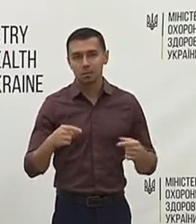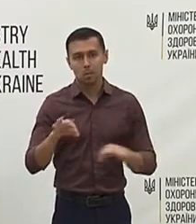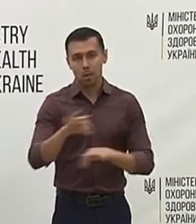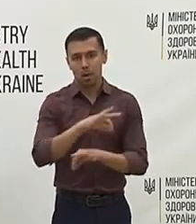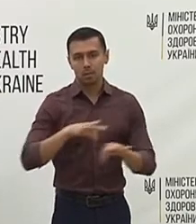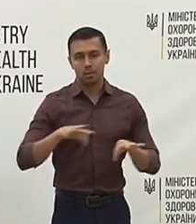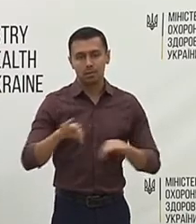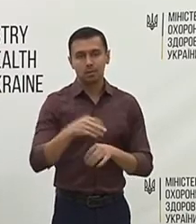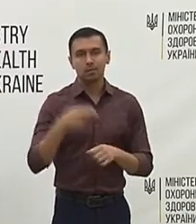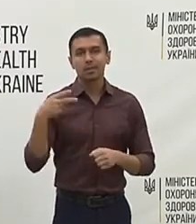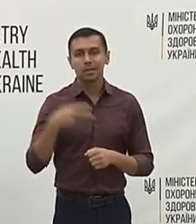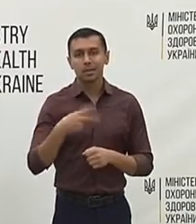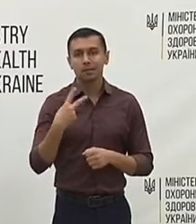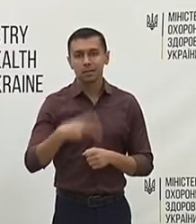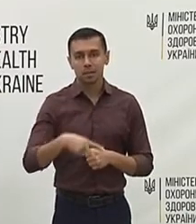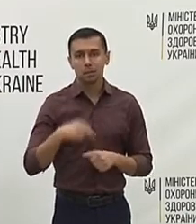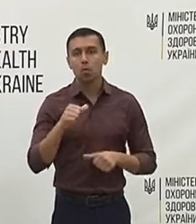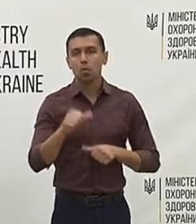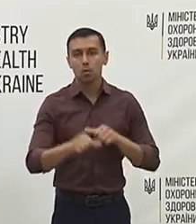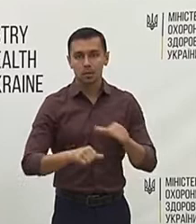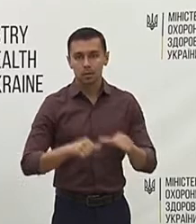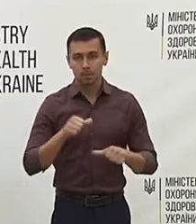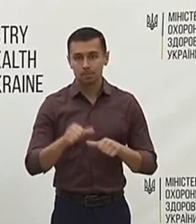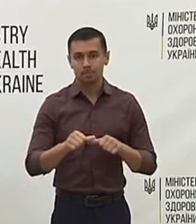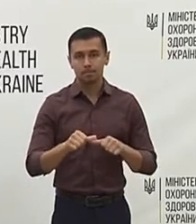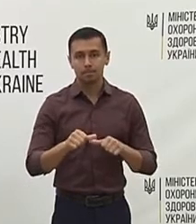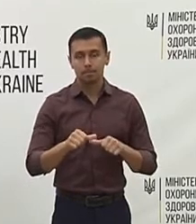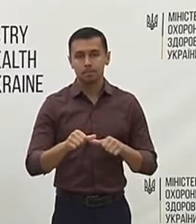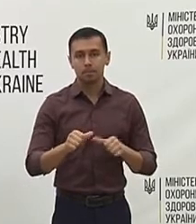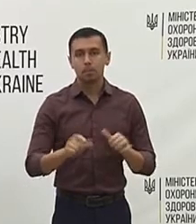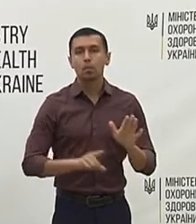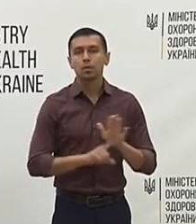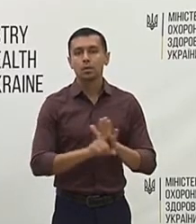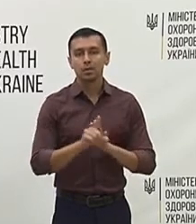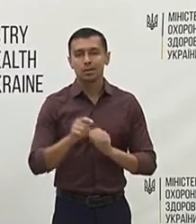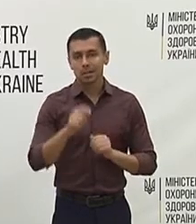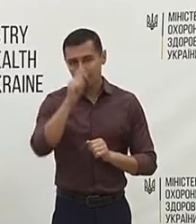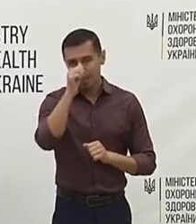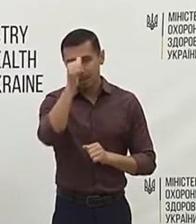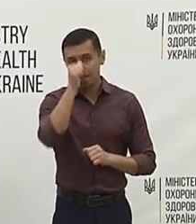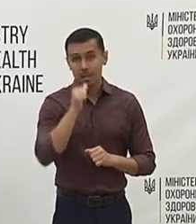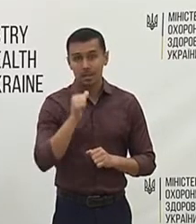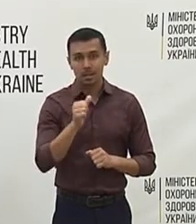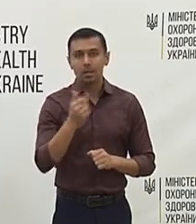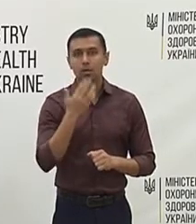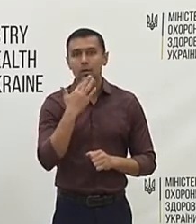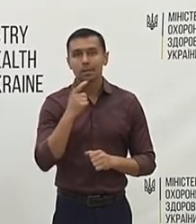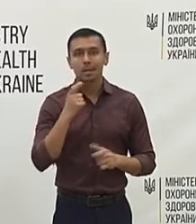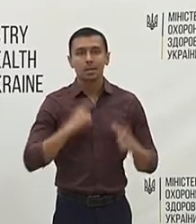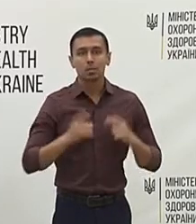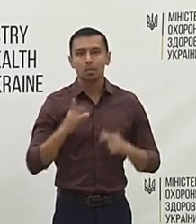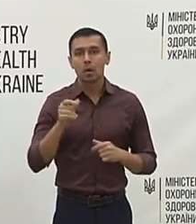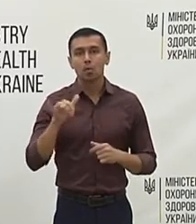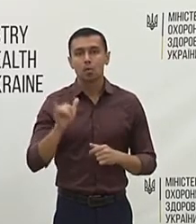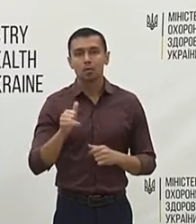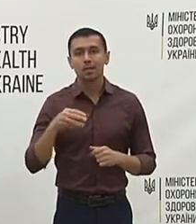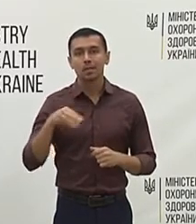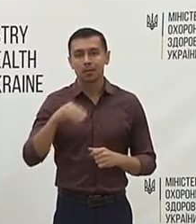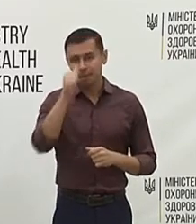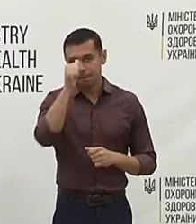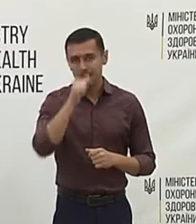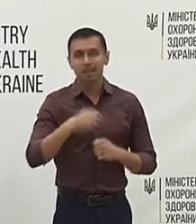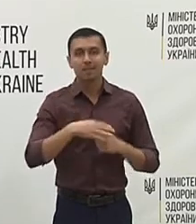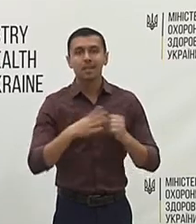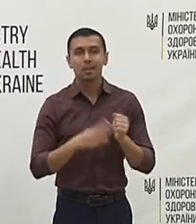проекти. У 2020 році, починаючи з квітня, Національним інститутом раку в травні